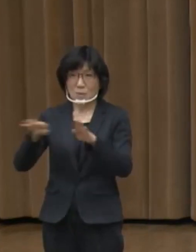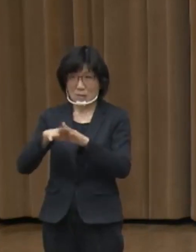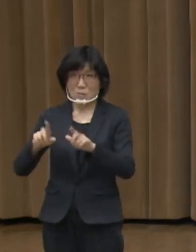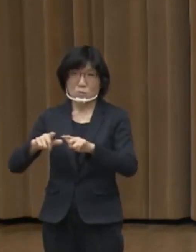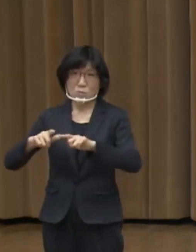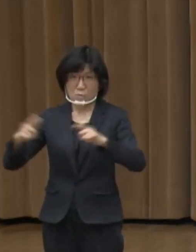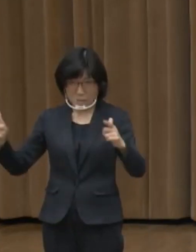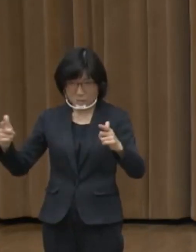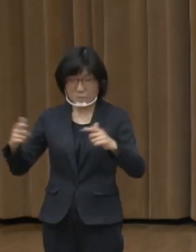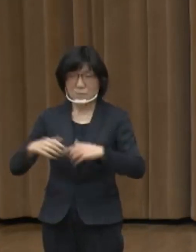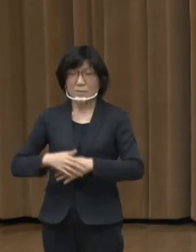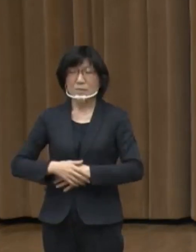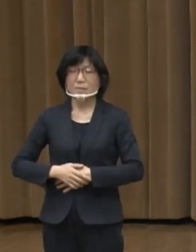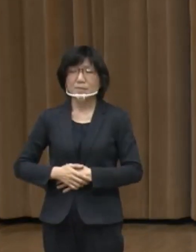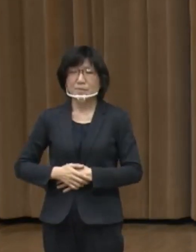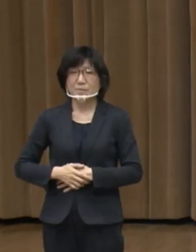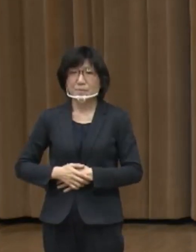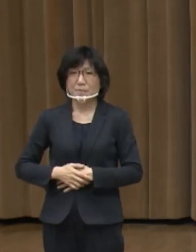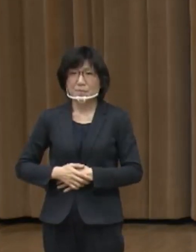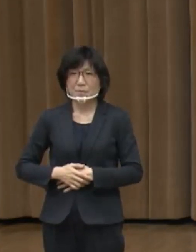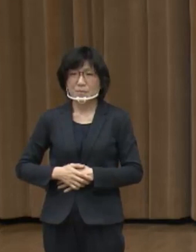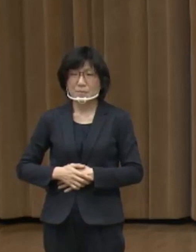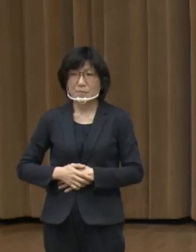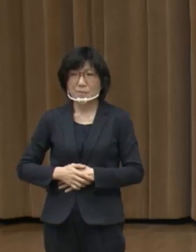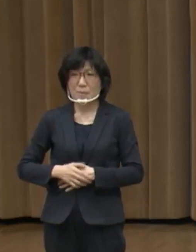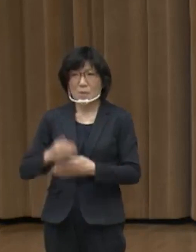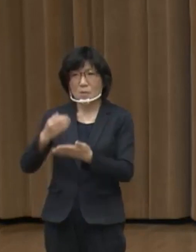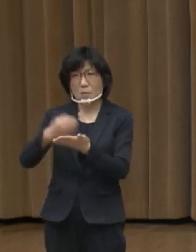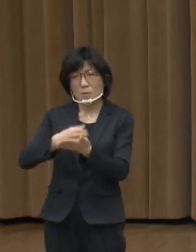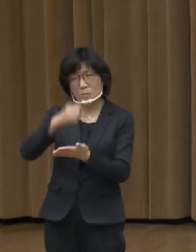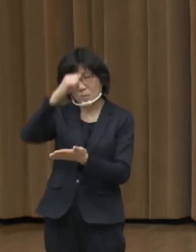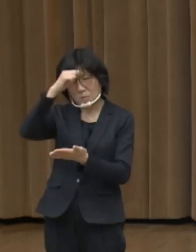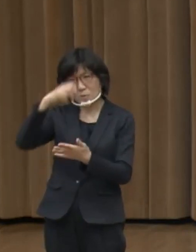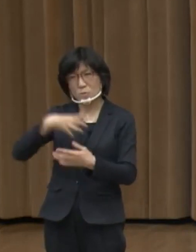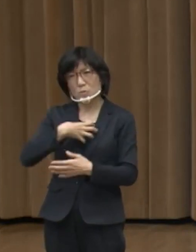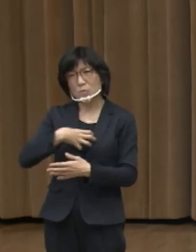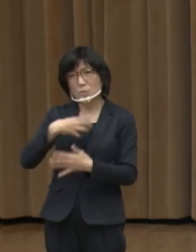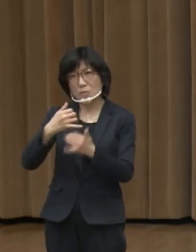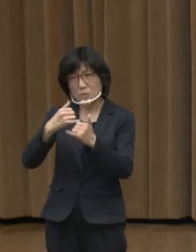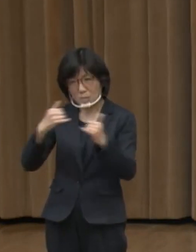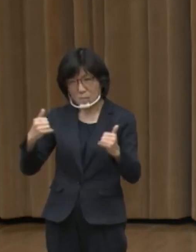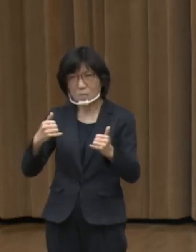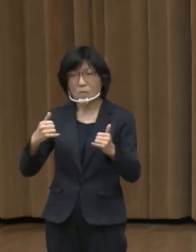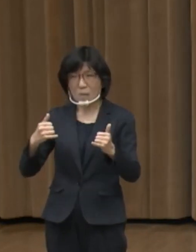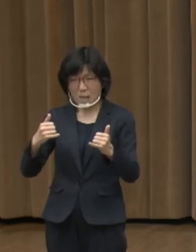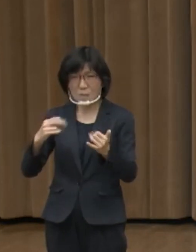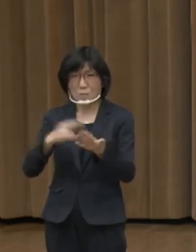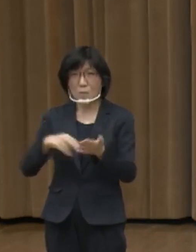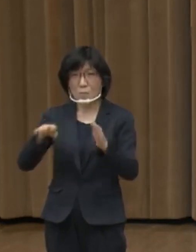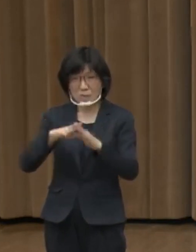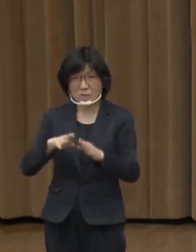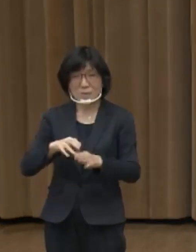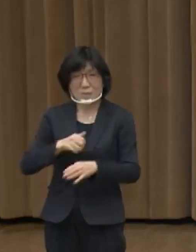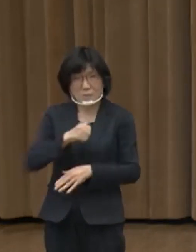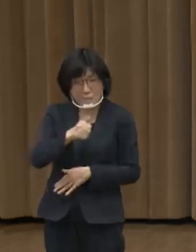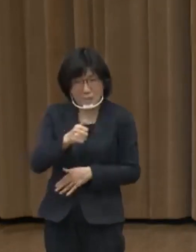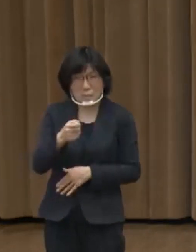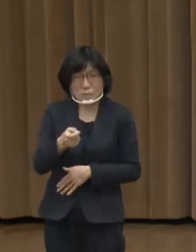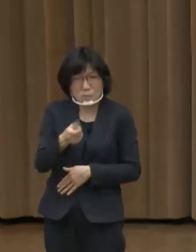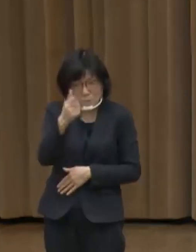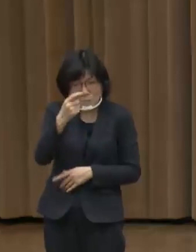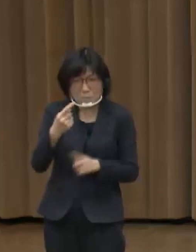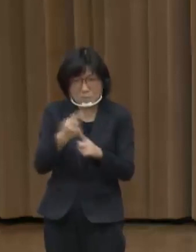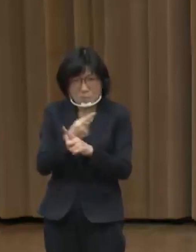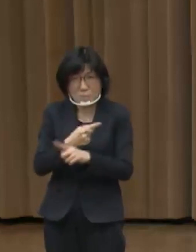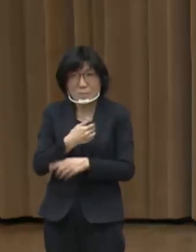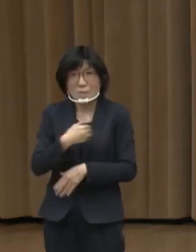ります。1日からは後遺症に苦しむ方がスムーズに医療機関にアクセスできるよう、後遺症外